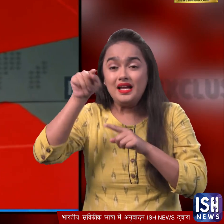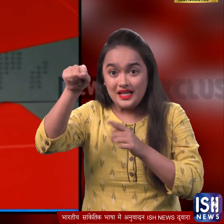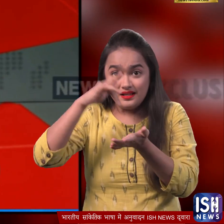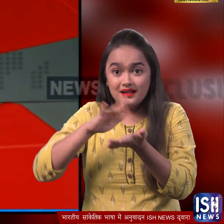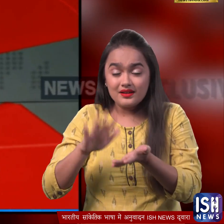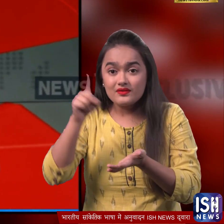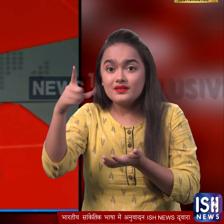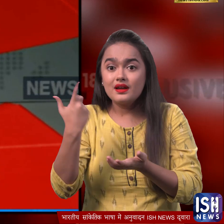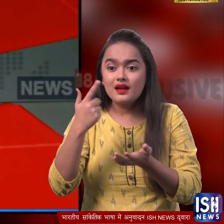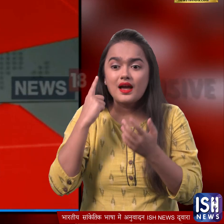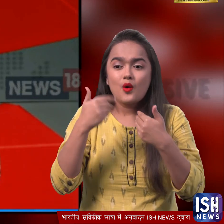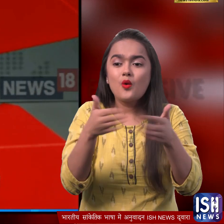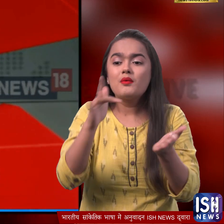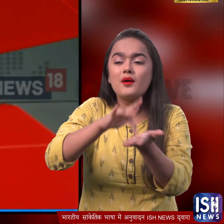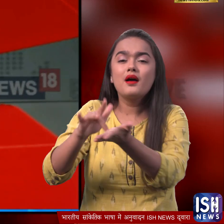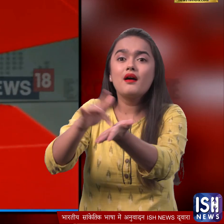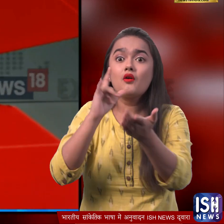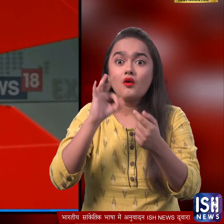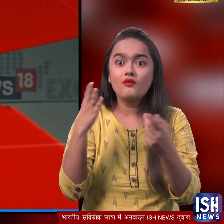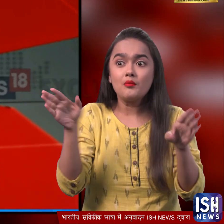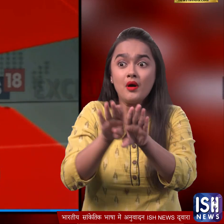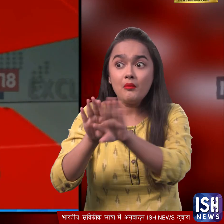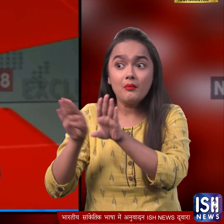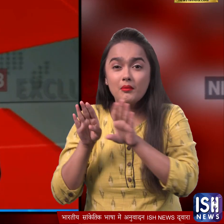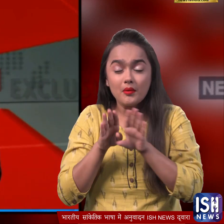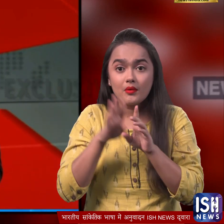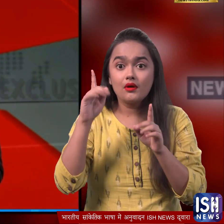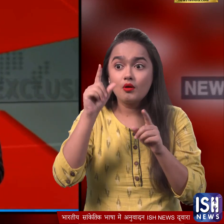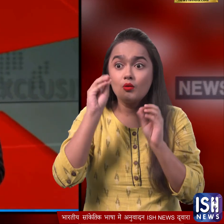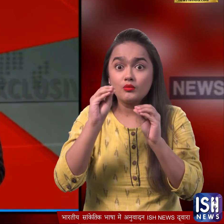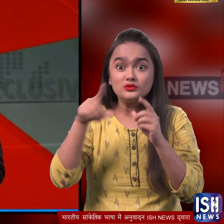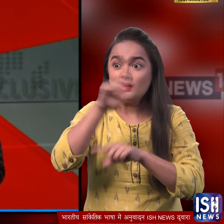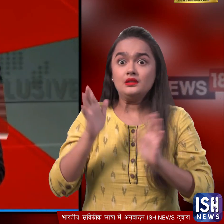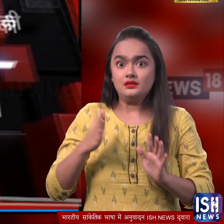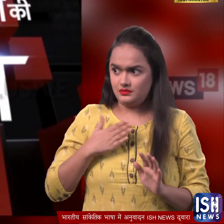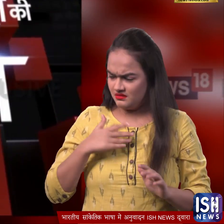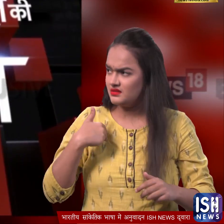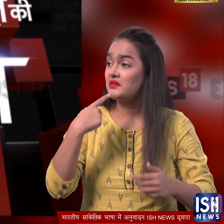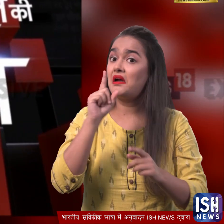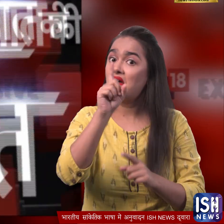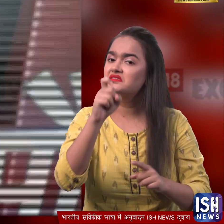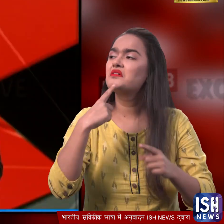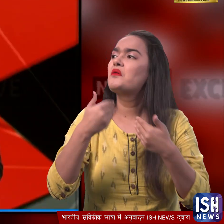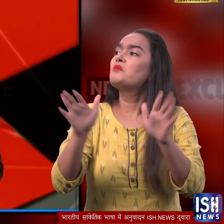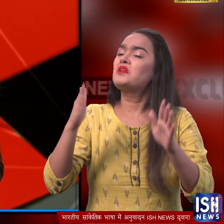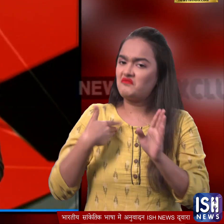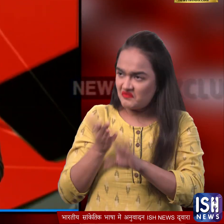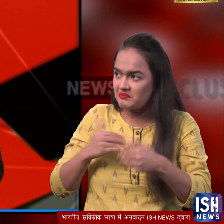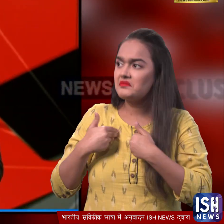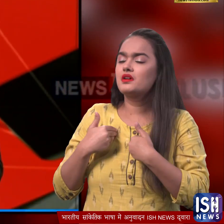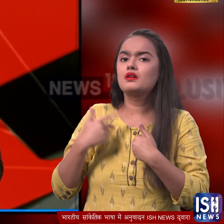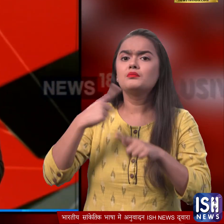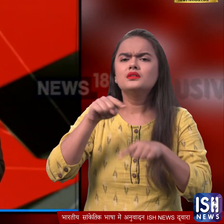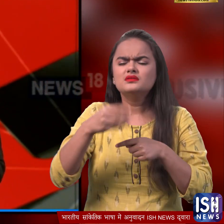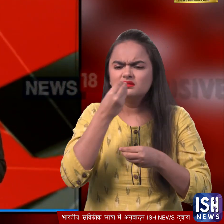है, इसलिए सार्वजनिक जगहों पर छठ पूजा पर पाबंदी का विरोध करने में कोई पार्टी पीछे नहीं रहना चाहती। खाने पीने की चीजों